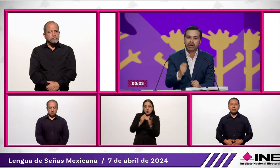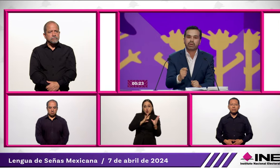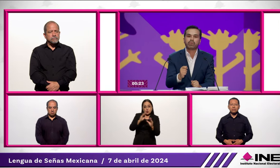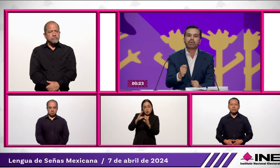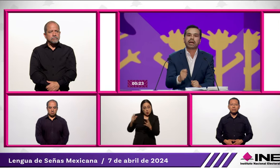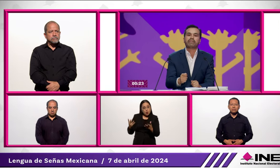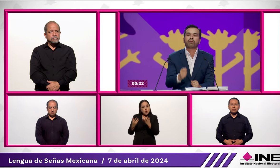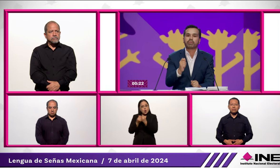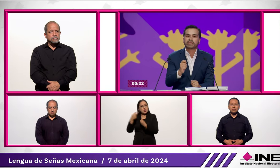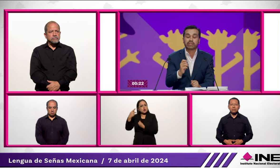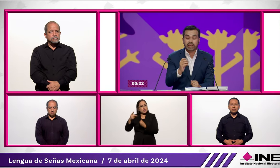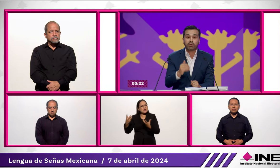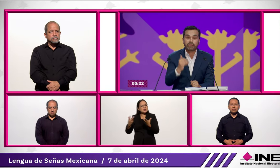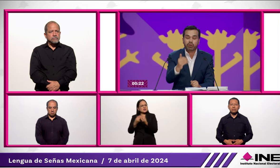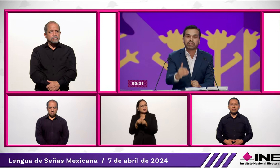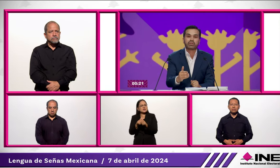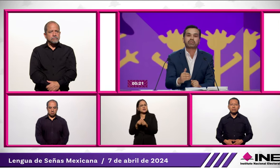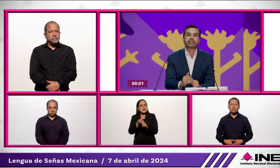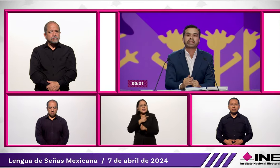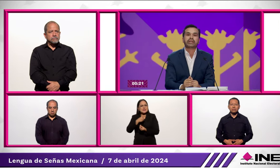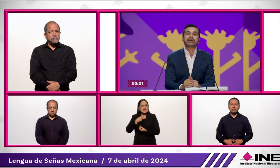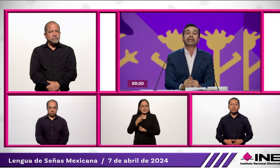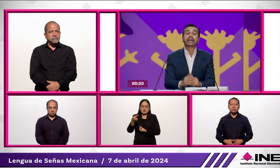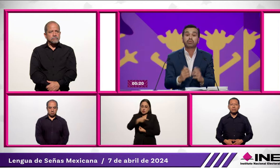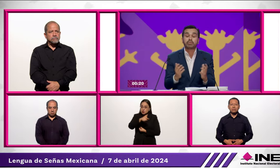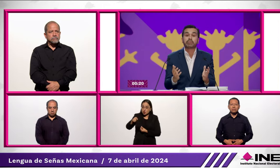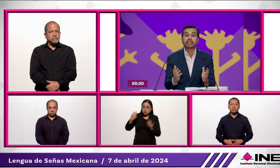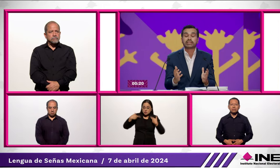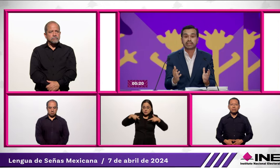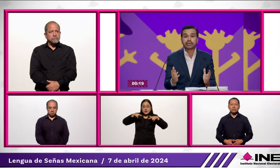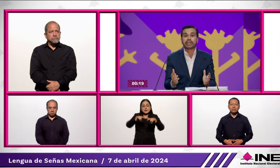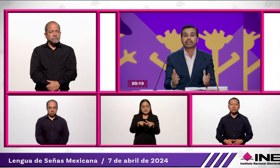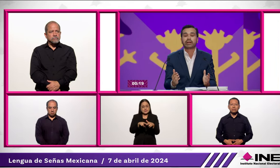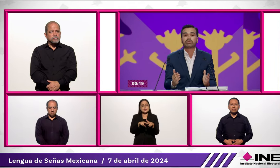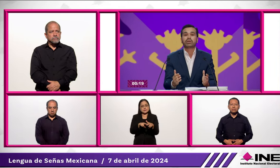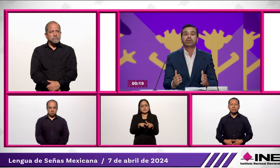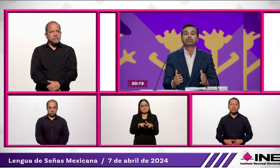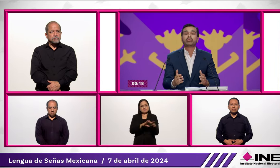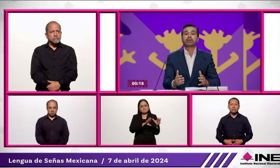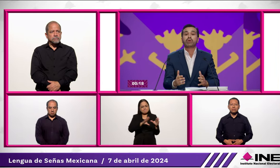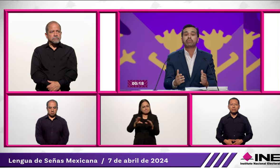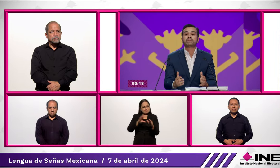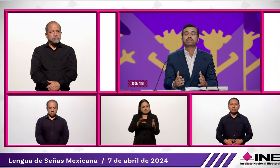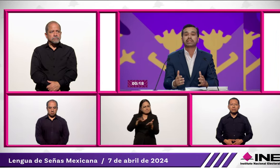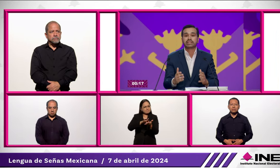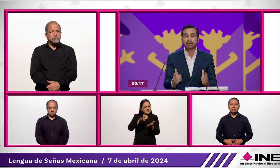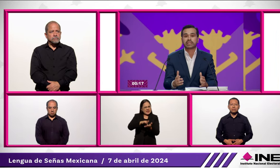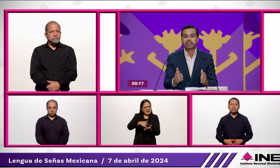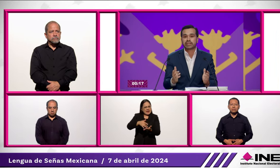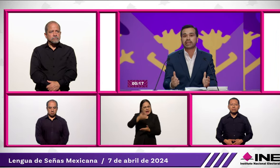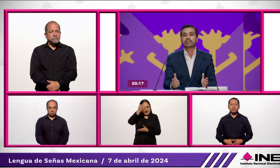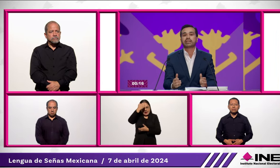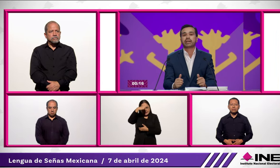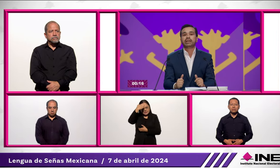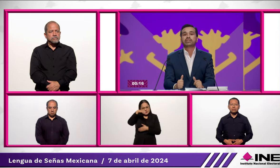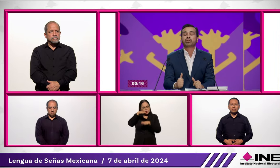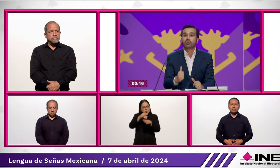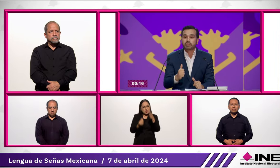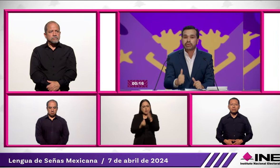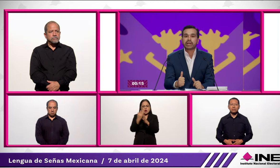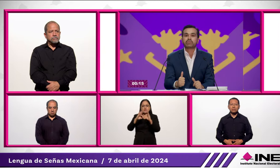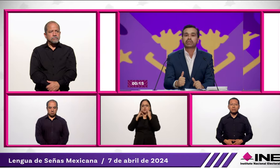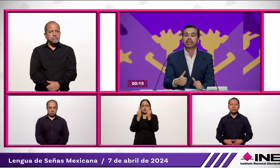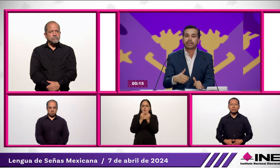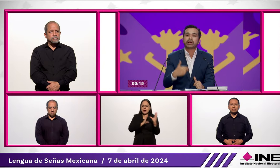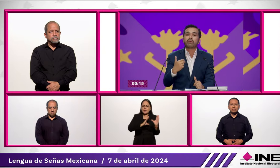y tener una formación docente que nos permita sensibilizarlos sobre nuevos sistemas de enseñanza. Son